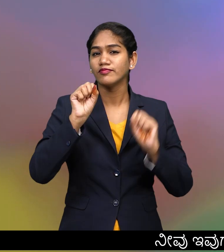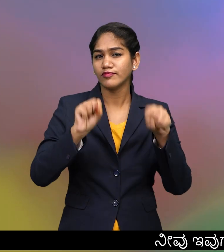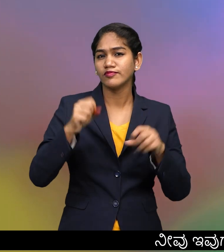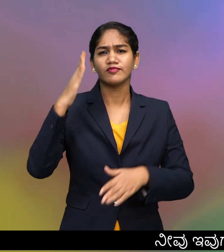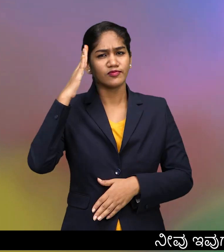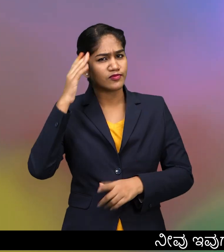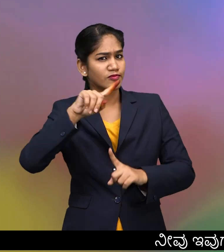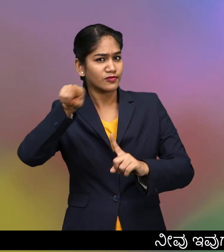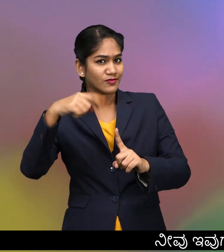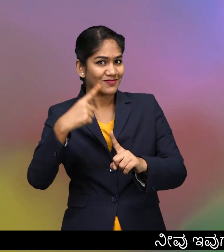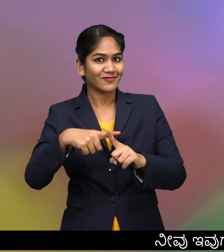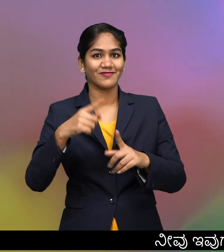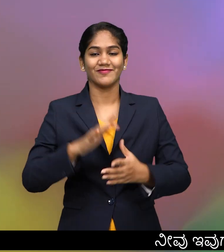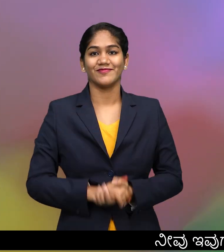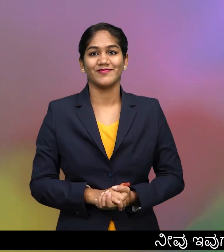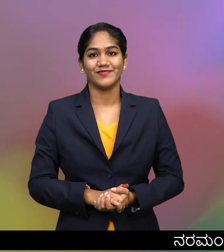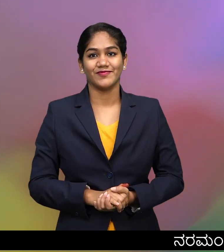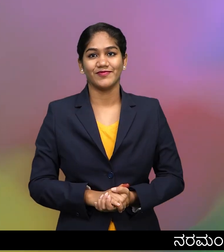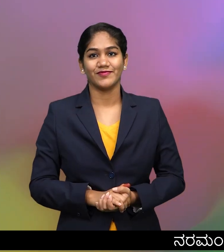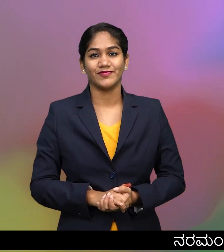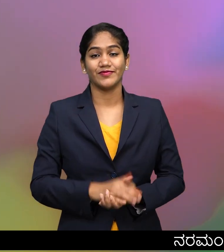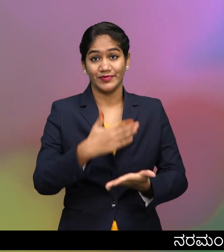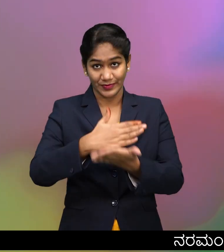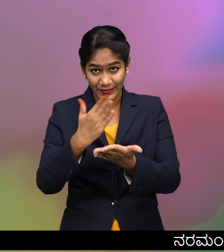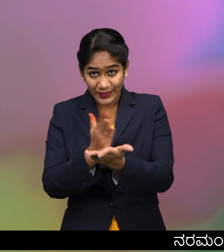ಬಗ್ಗೆ ತಿಳಿಯುವಿರಿ: ನರಮಂಡಲದ ಘಟಕಗಳು,